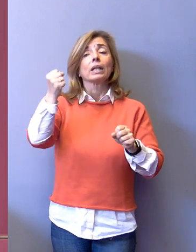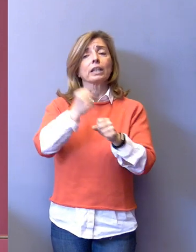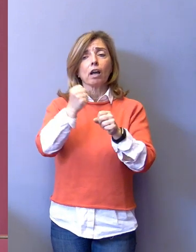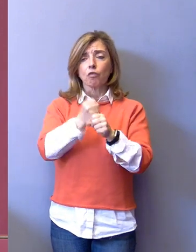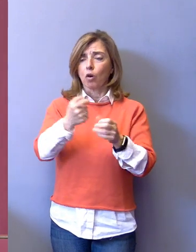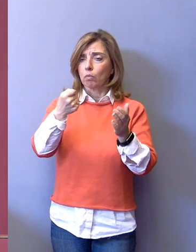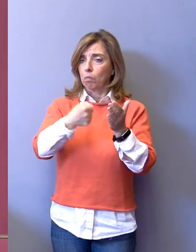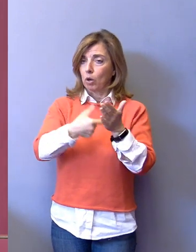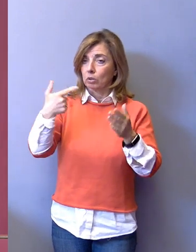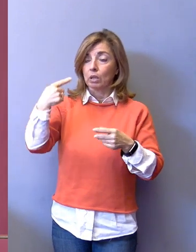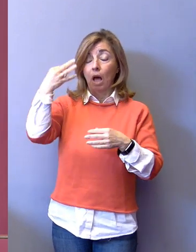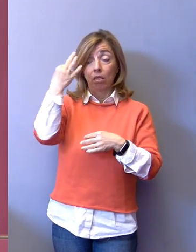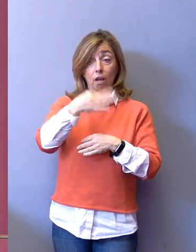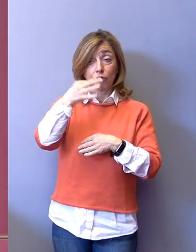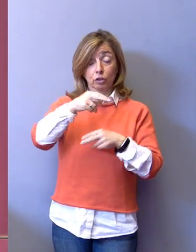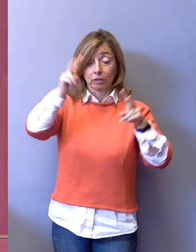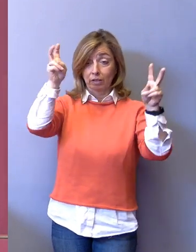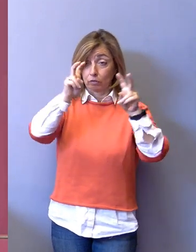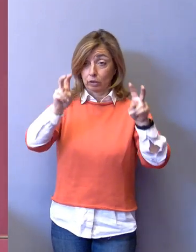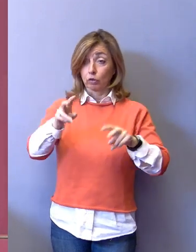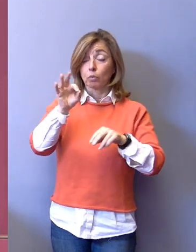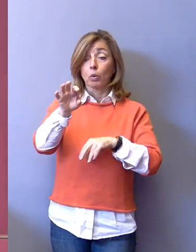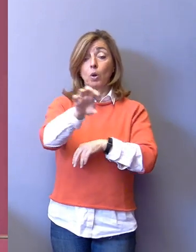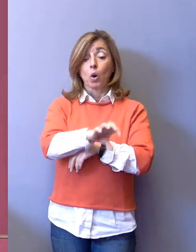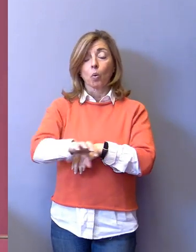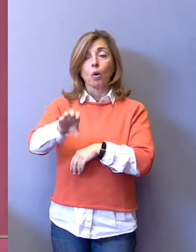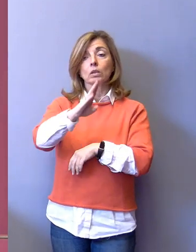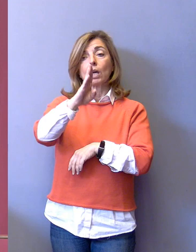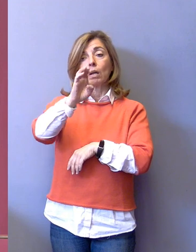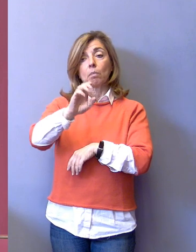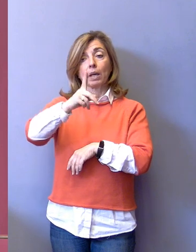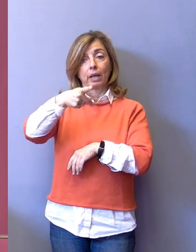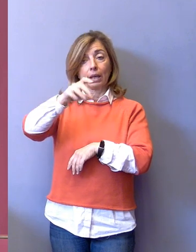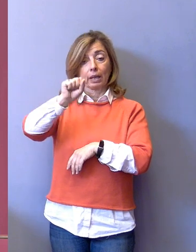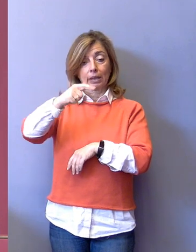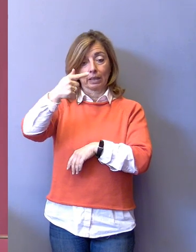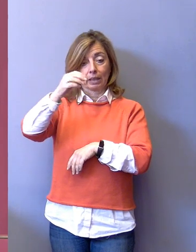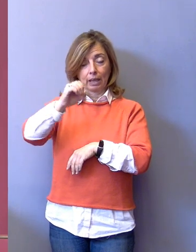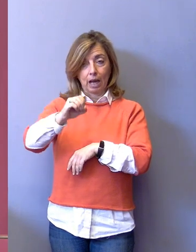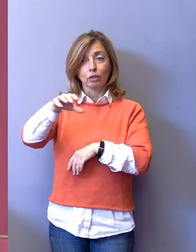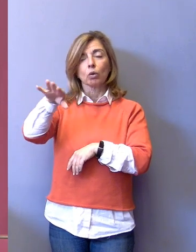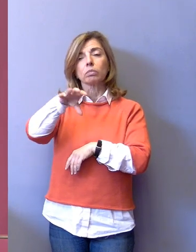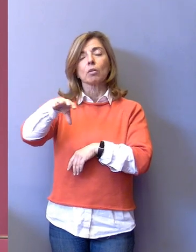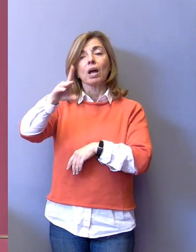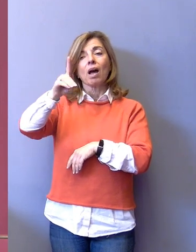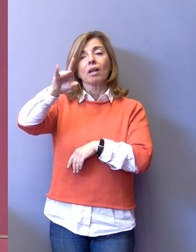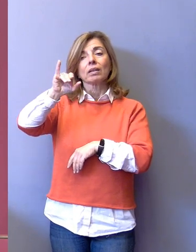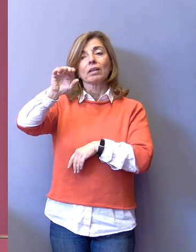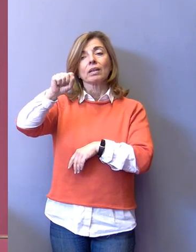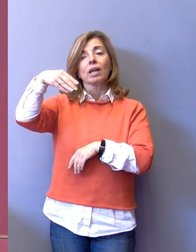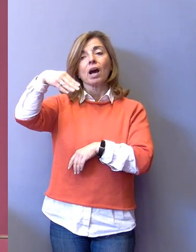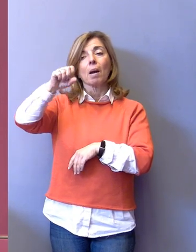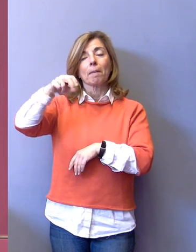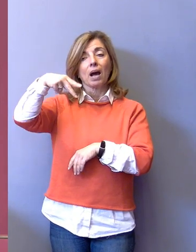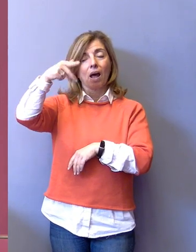che Stiamo concludendo nel quartiere di begato che lei frequenta conosce molto bene nel quartiere Diamante e che veramente